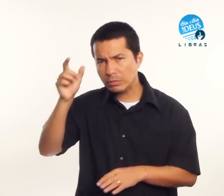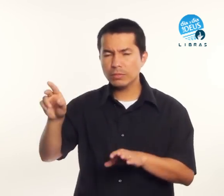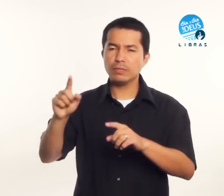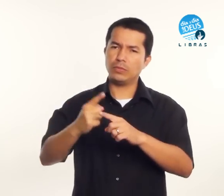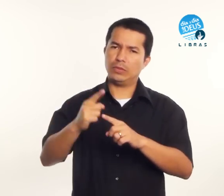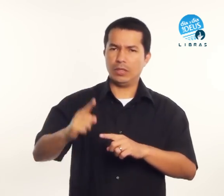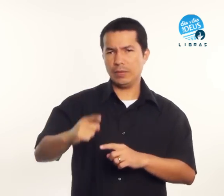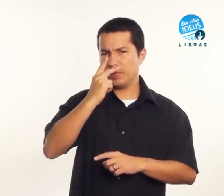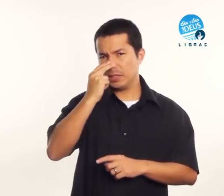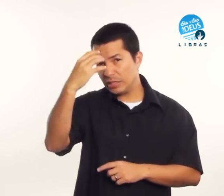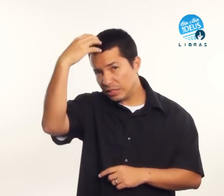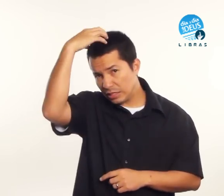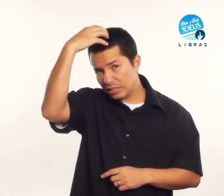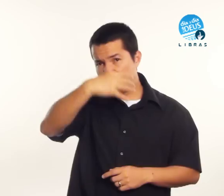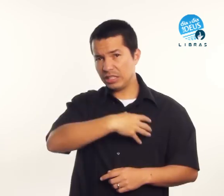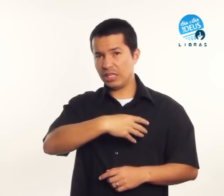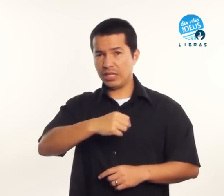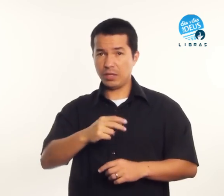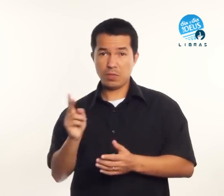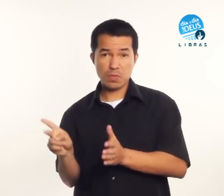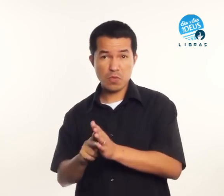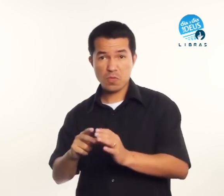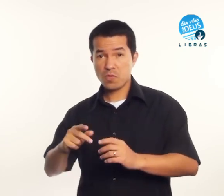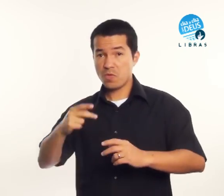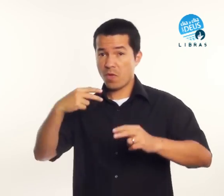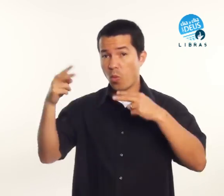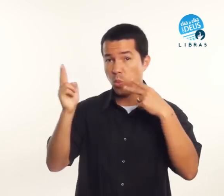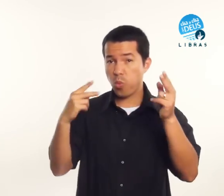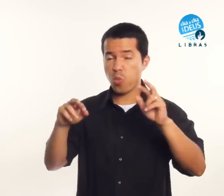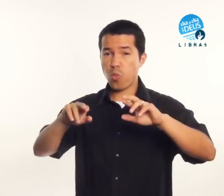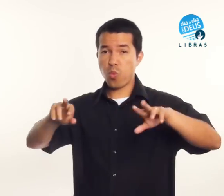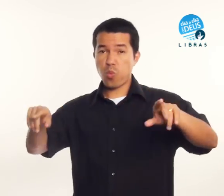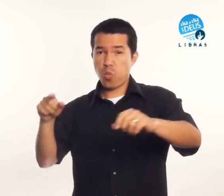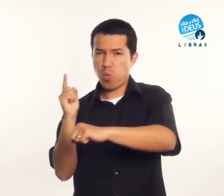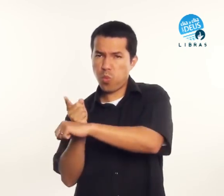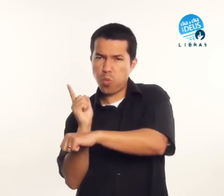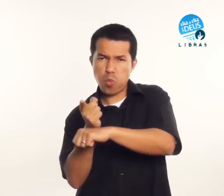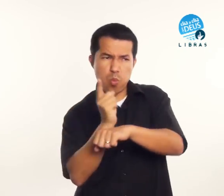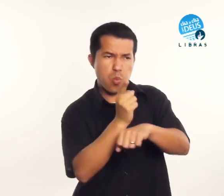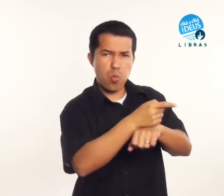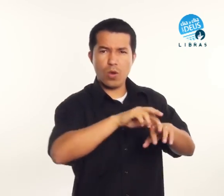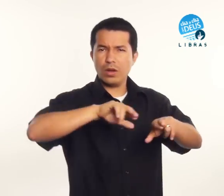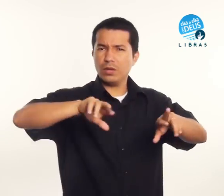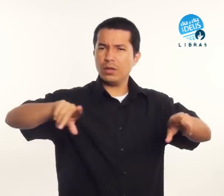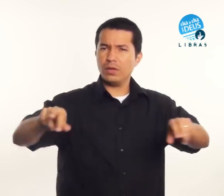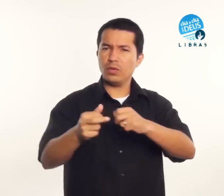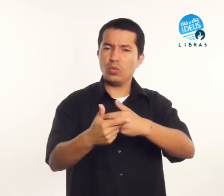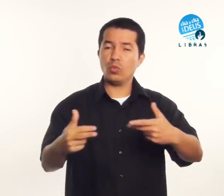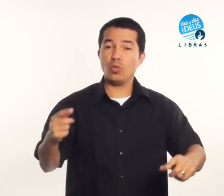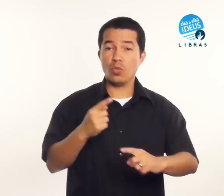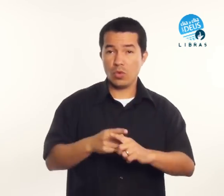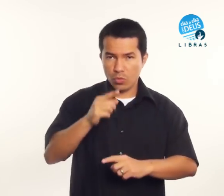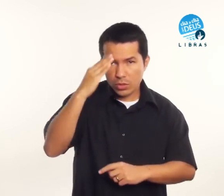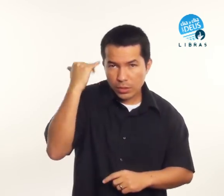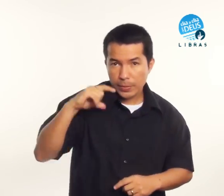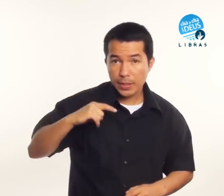nos filhos da desobediência, entre os quais todos nós também antes andávamos nos desejos da nossa